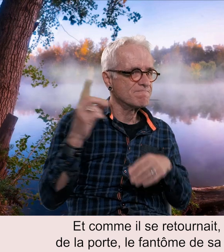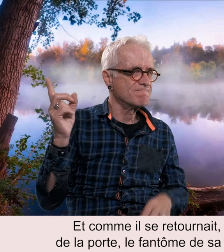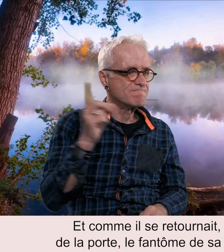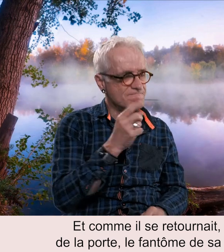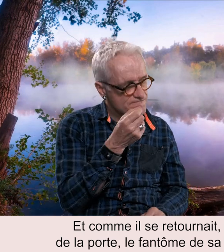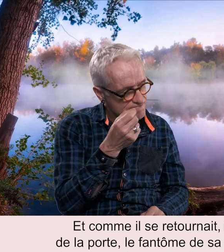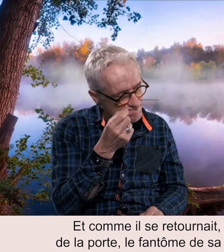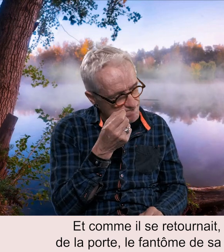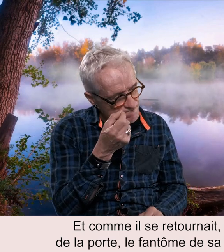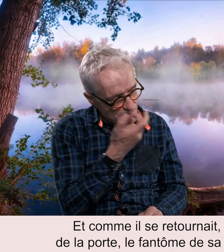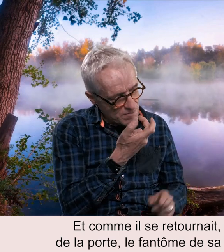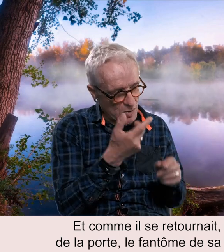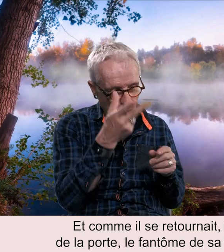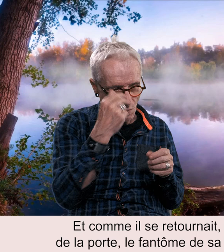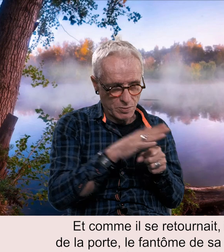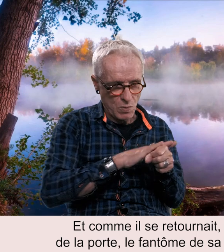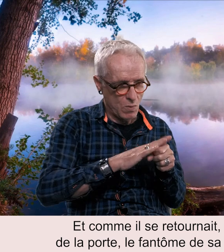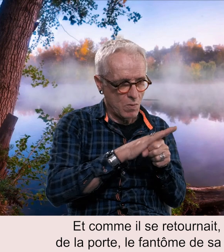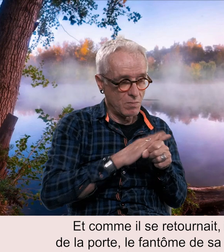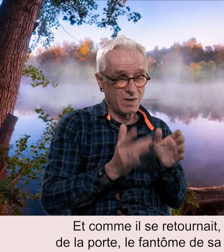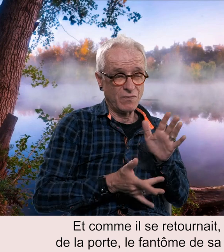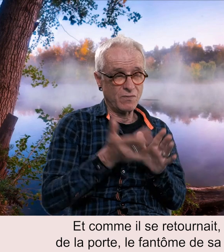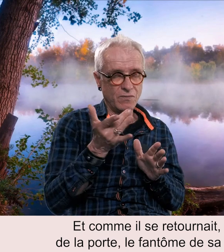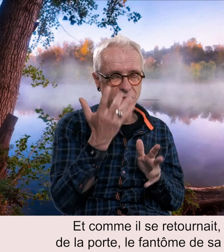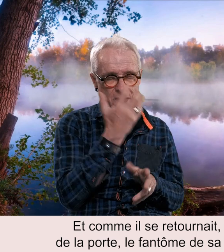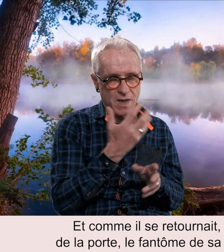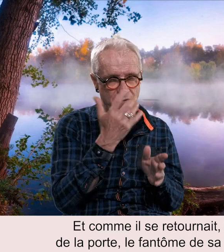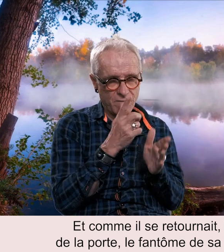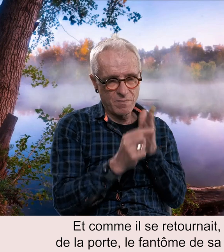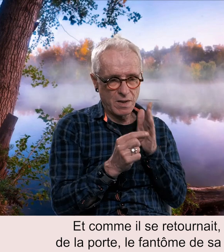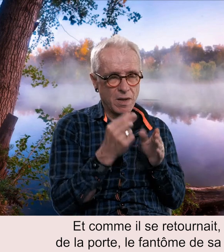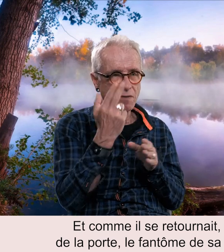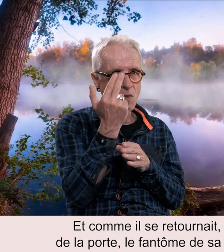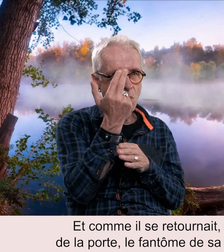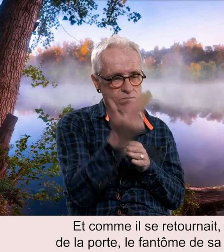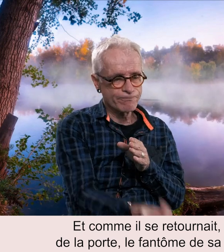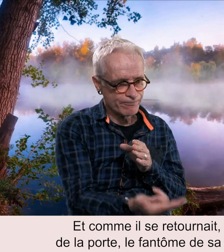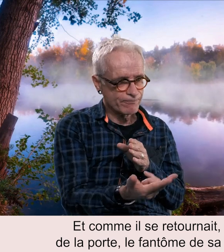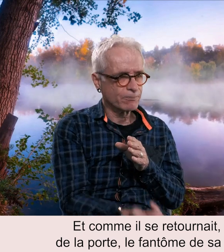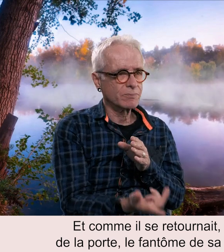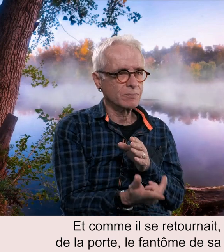large coup d'œil, elle comprit tout et, s'enfuyant d'horreur, laissa tomber son flambeau.